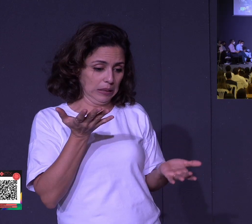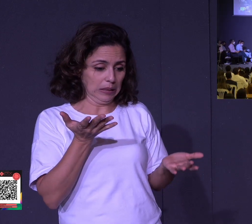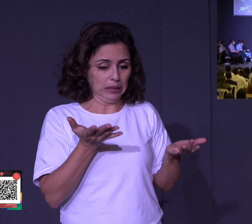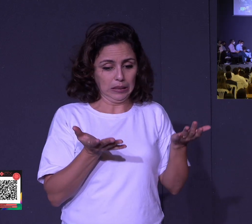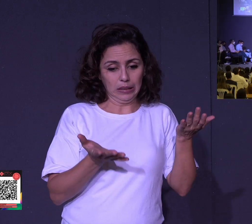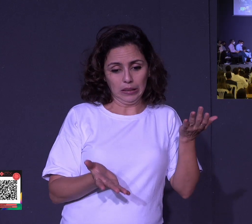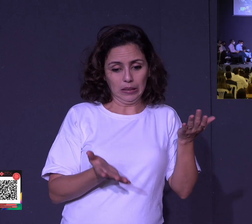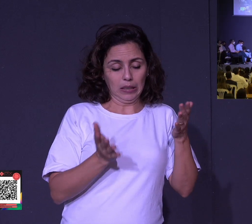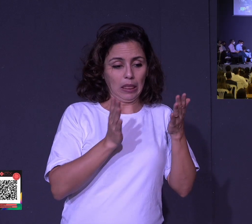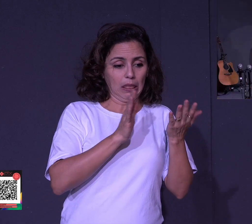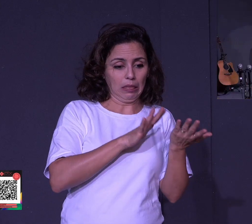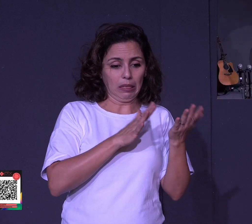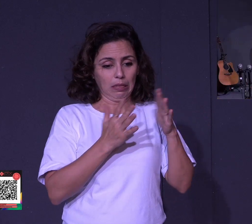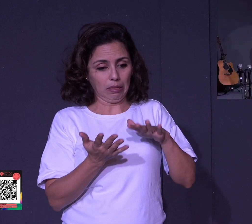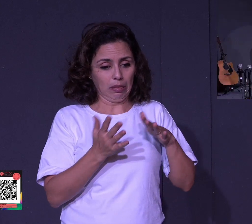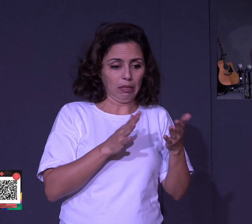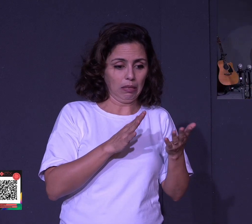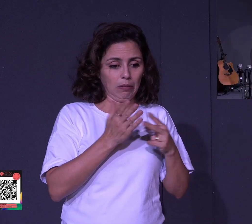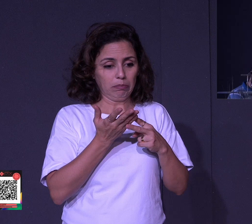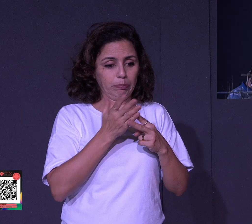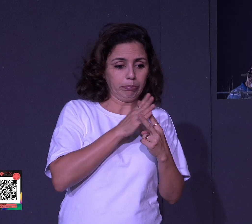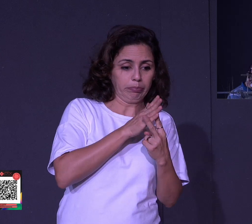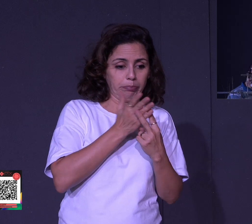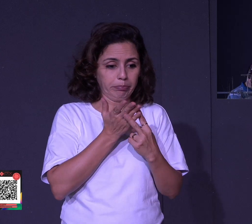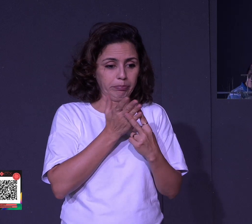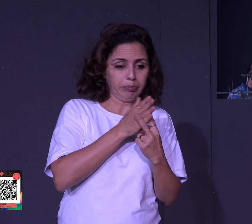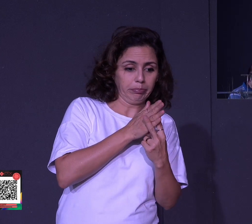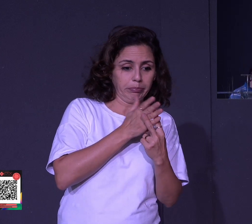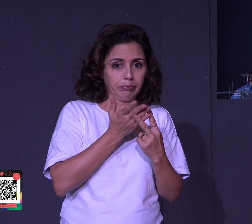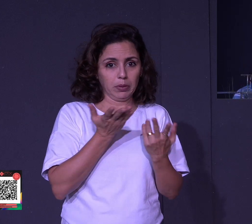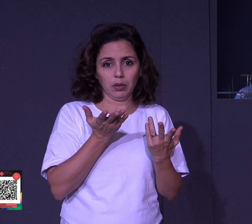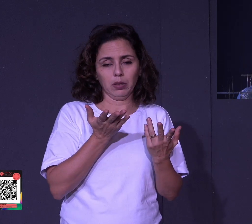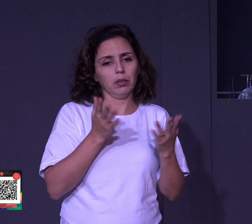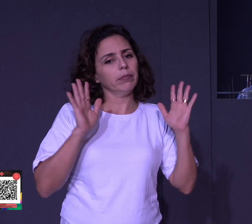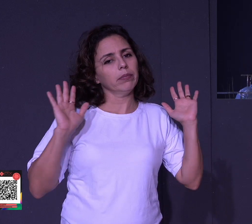Nunca abra concessão na sua mente para lucro ilícito.